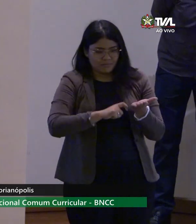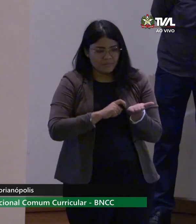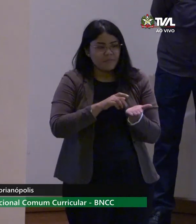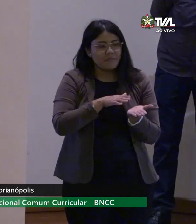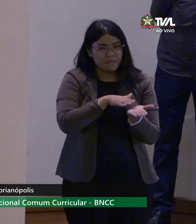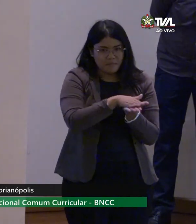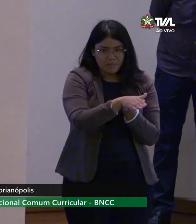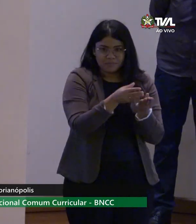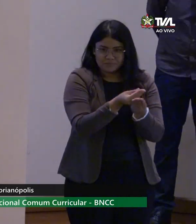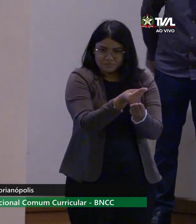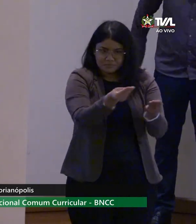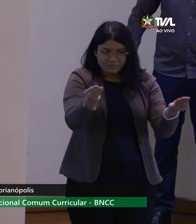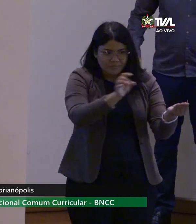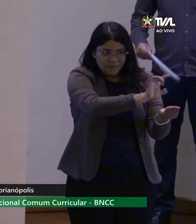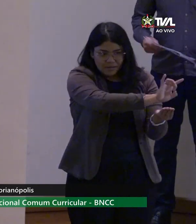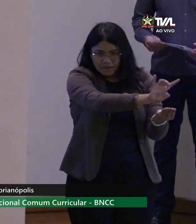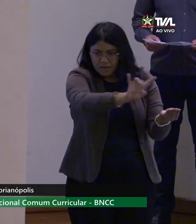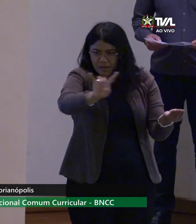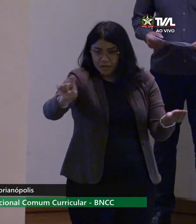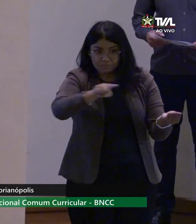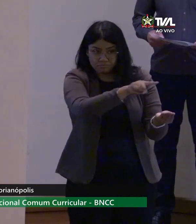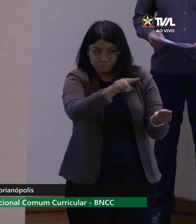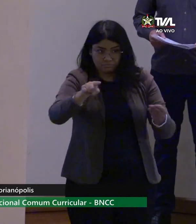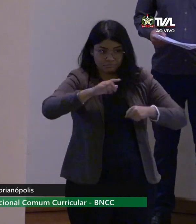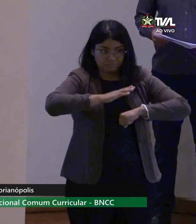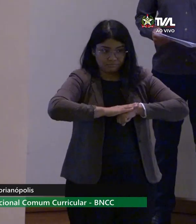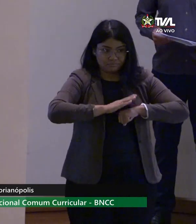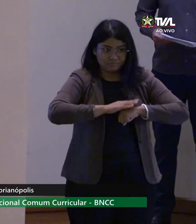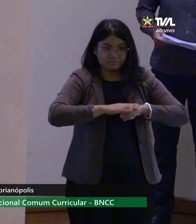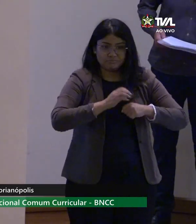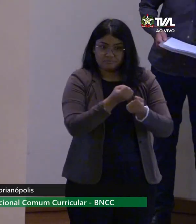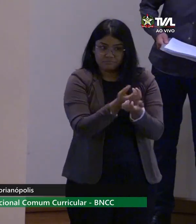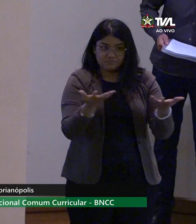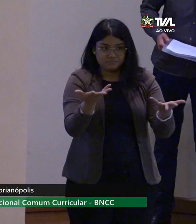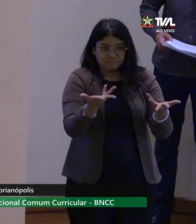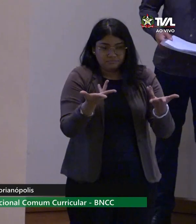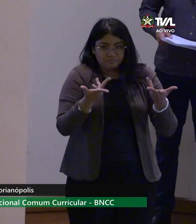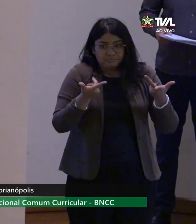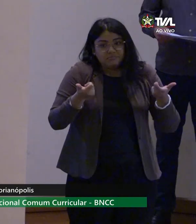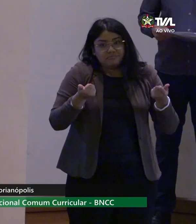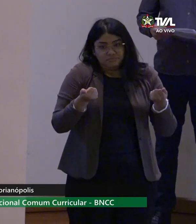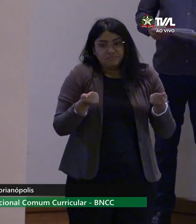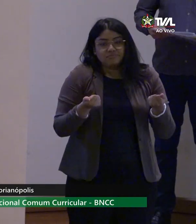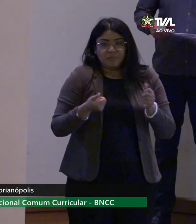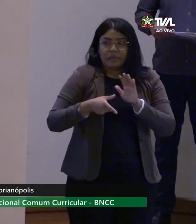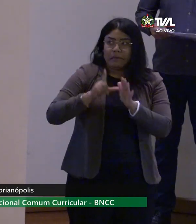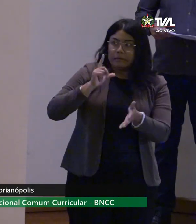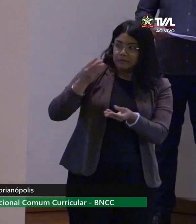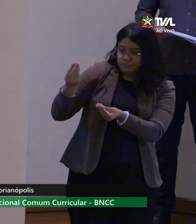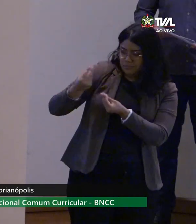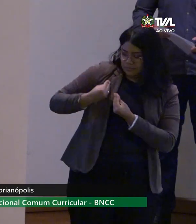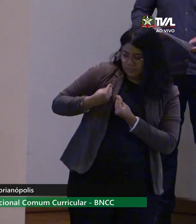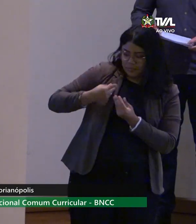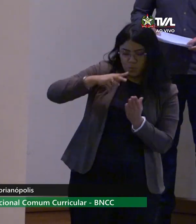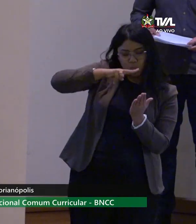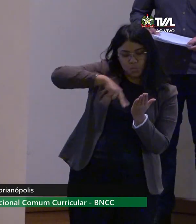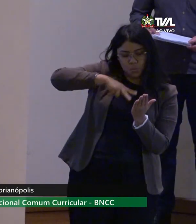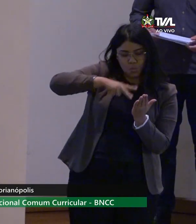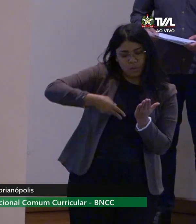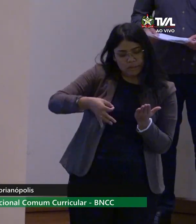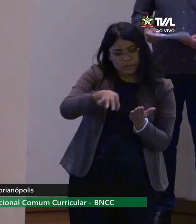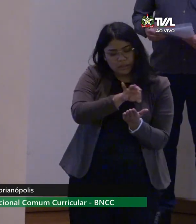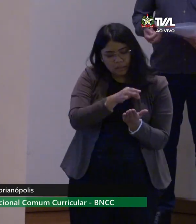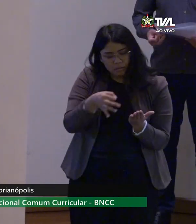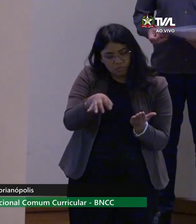vocês hoje que eu sei que é fruto do próprio trabalho de vocês ele é muito rico e eu recebi ele um pouquinho se ficou cidade de